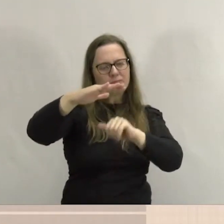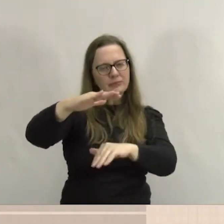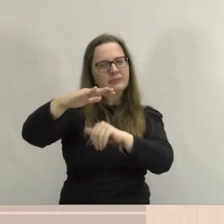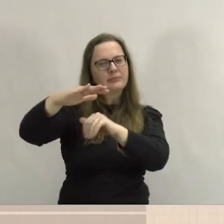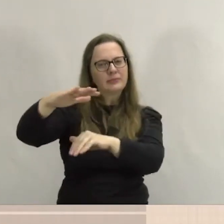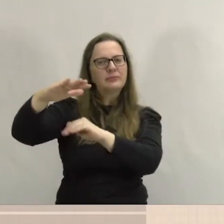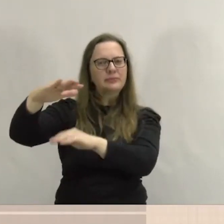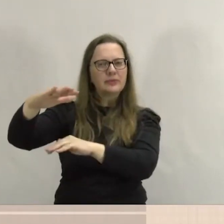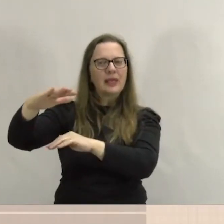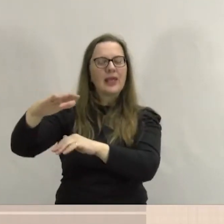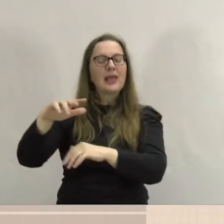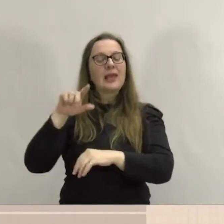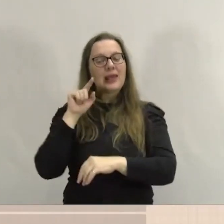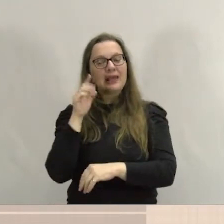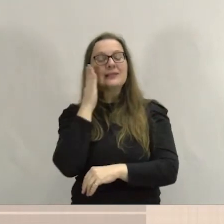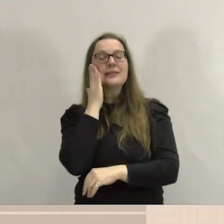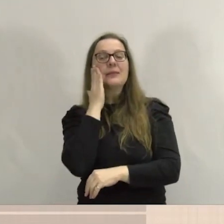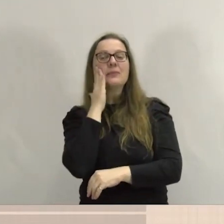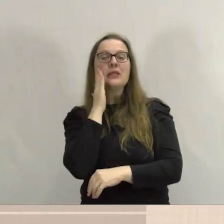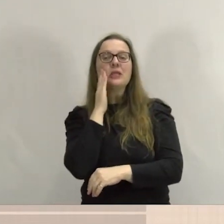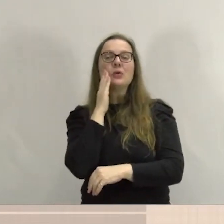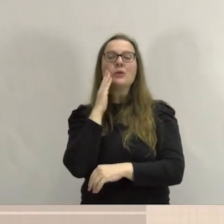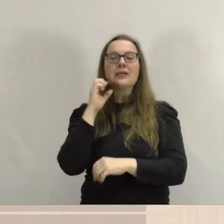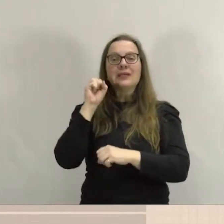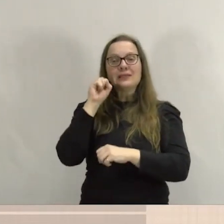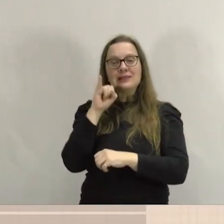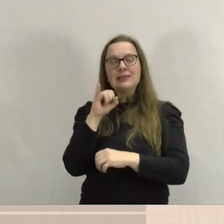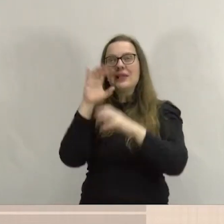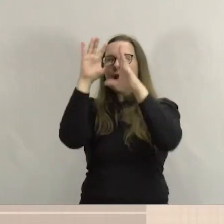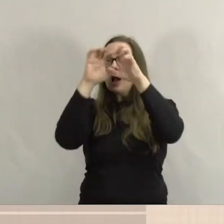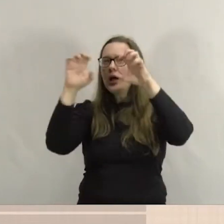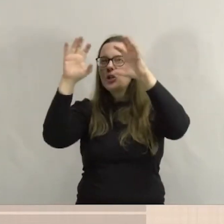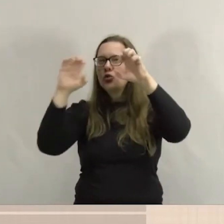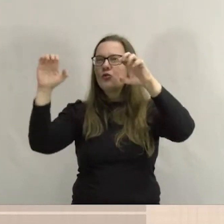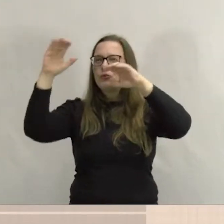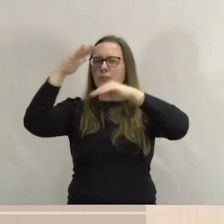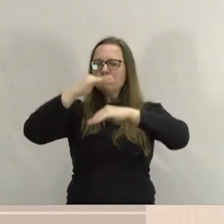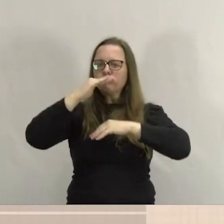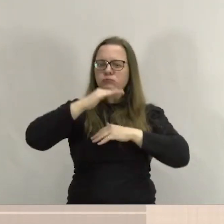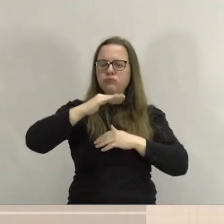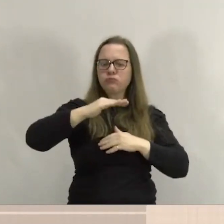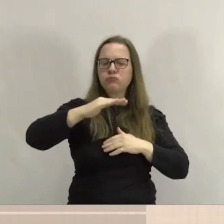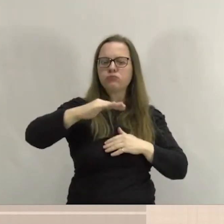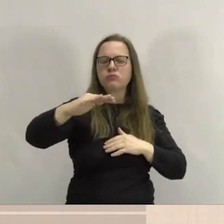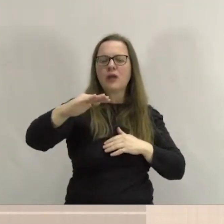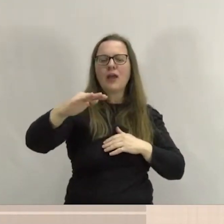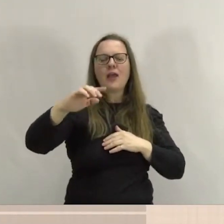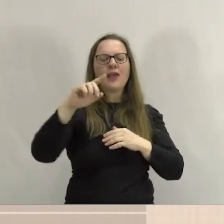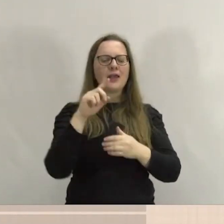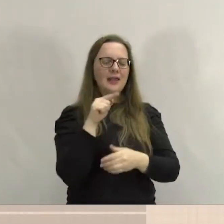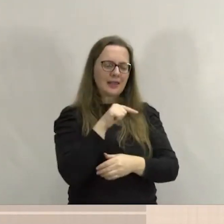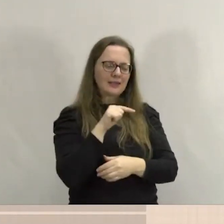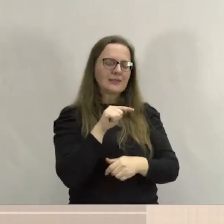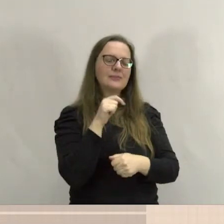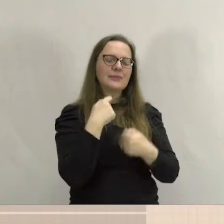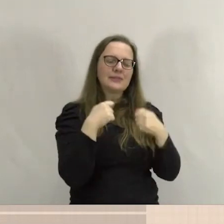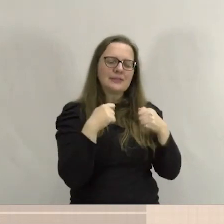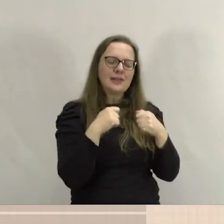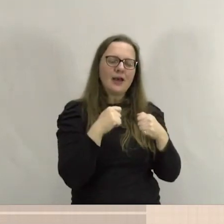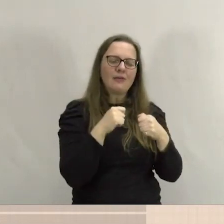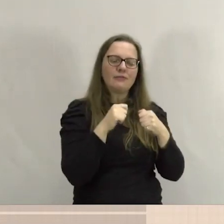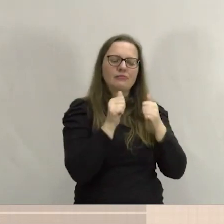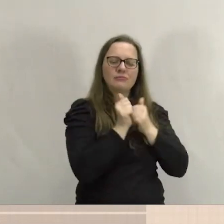o tabernáculo, então os filhos de Israel cumpriam a ordem do Senhor. A ordem do Senhor, é Deus quem